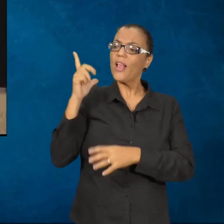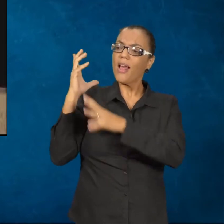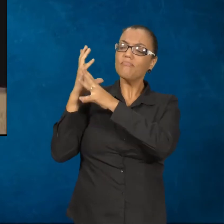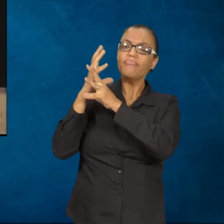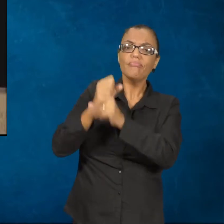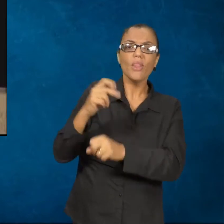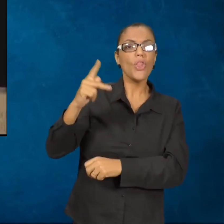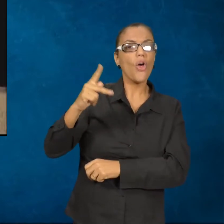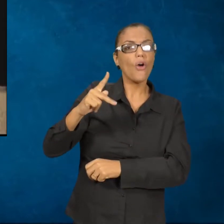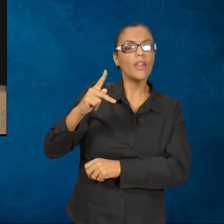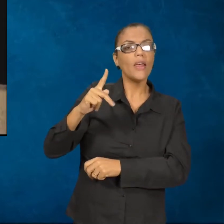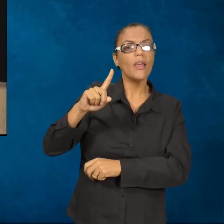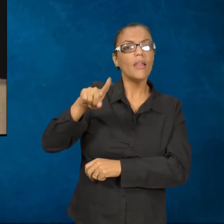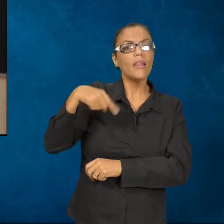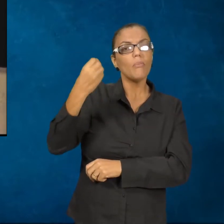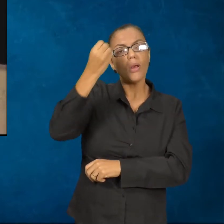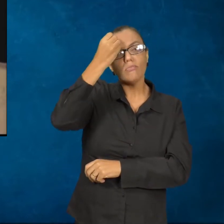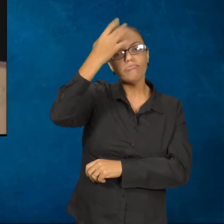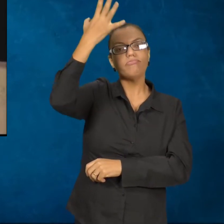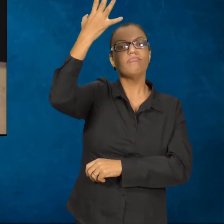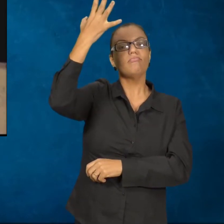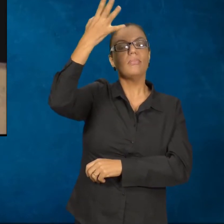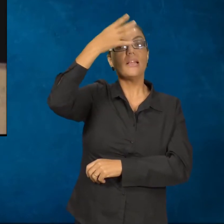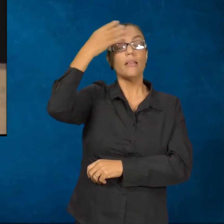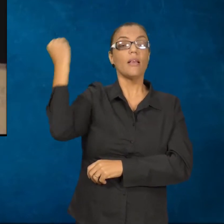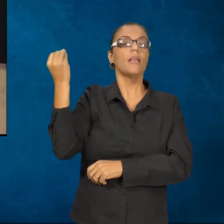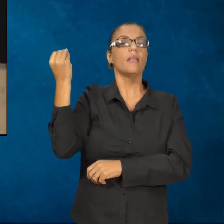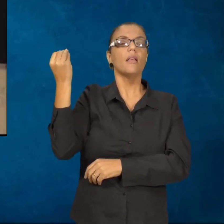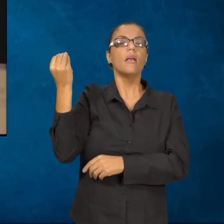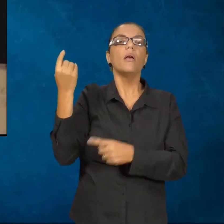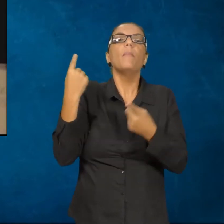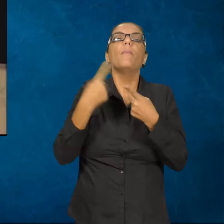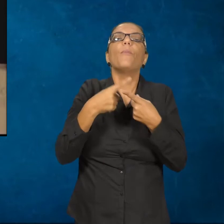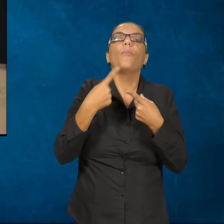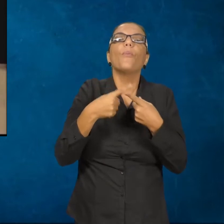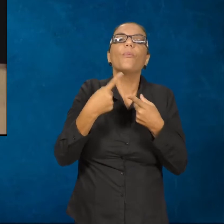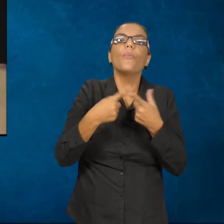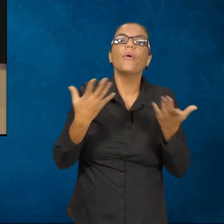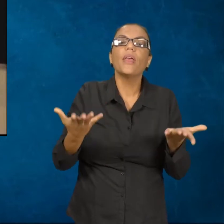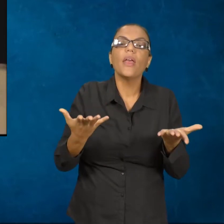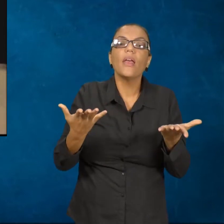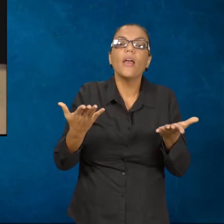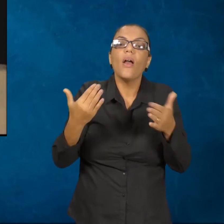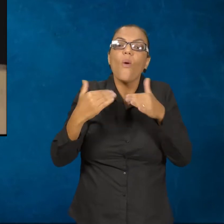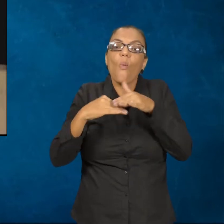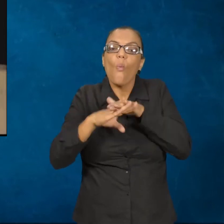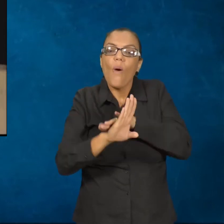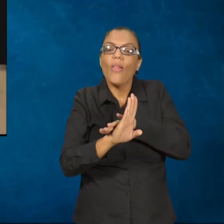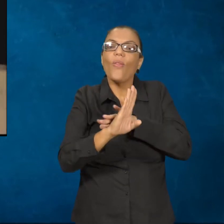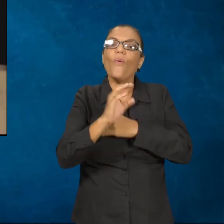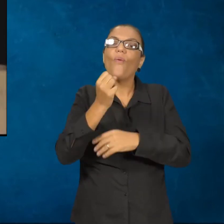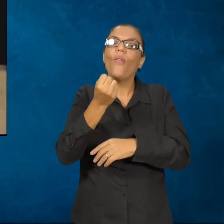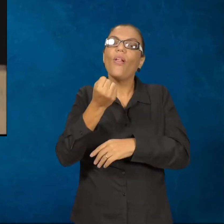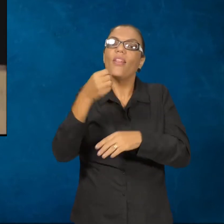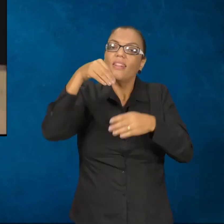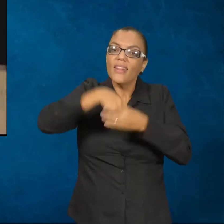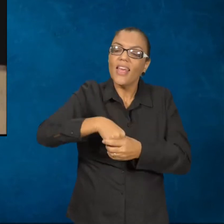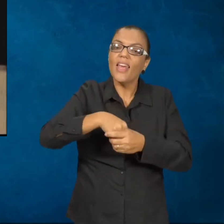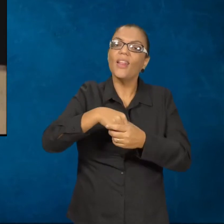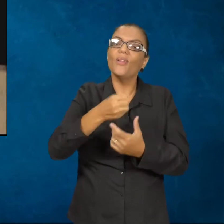Zé, senhor, qual é a chave? Como é que se conserta esse processo? É a coisa mais simples do mundo. A coisa mais simples do